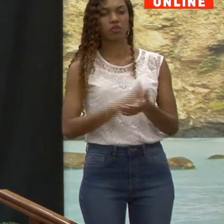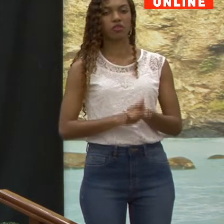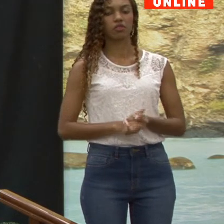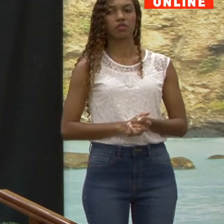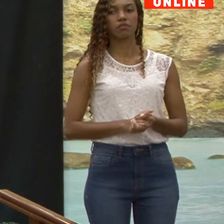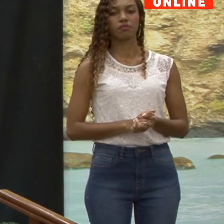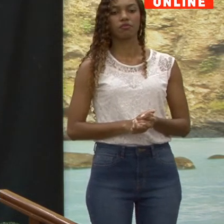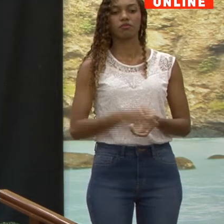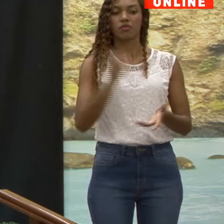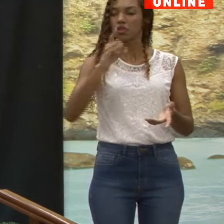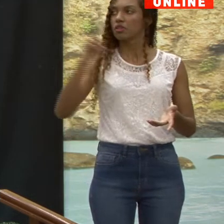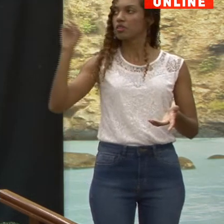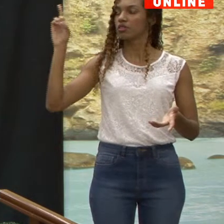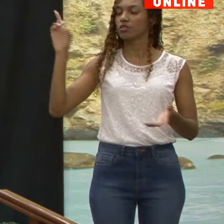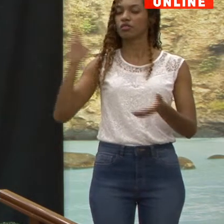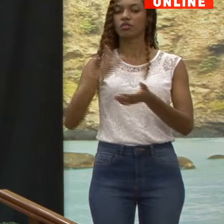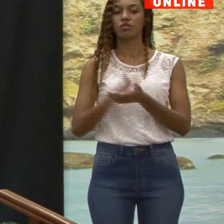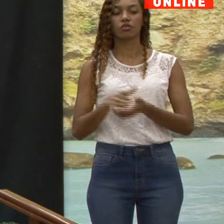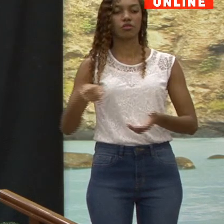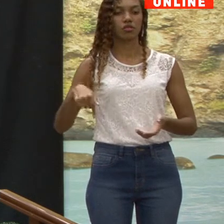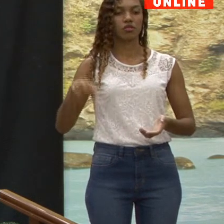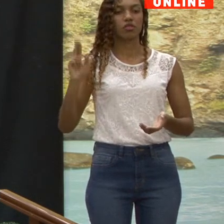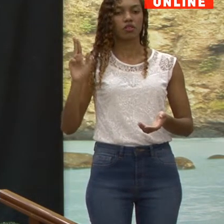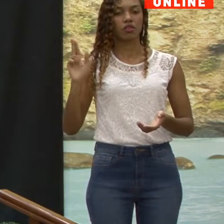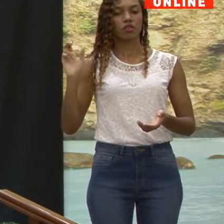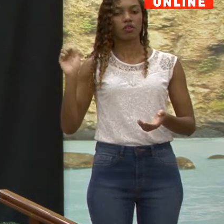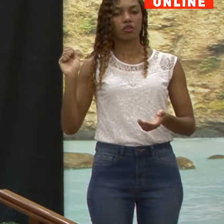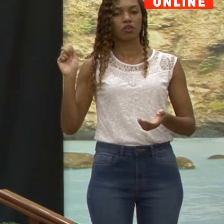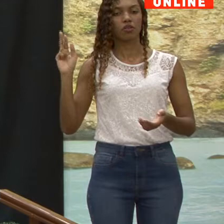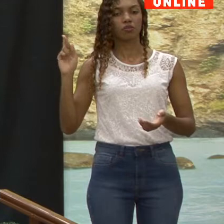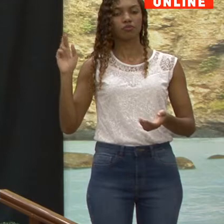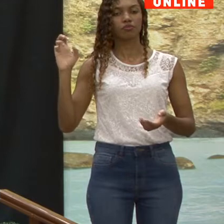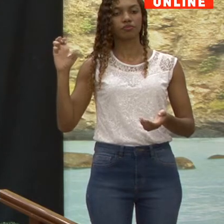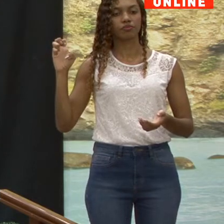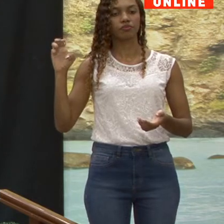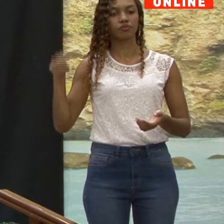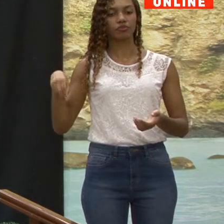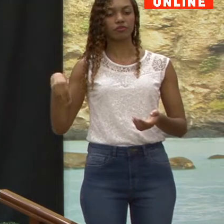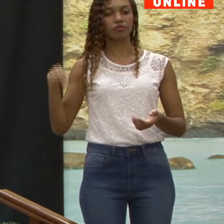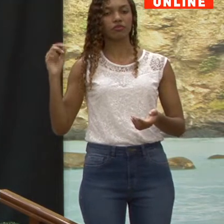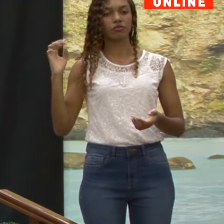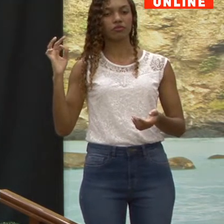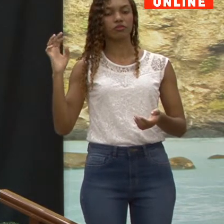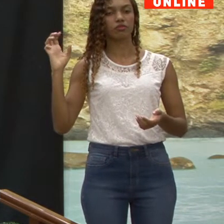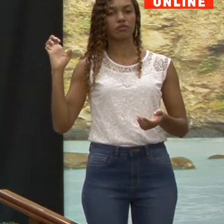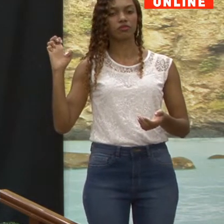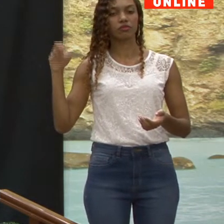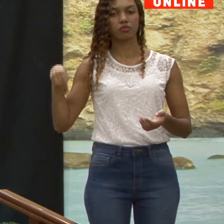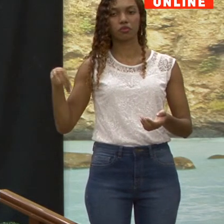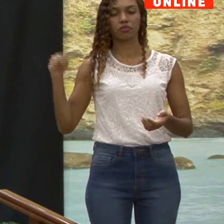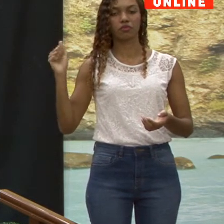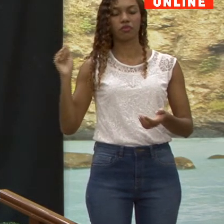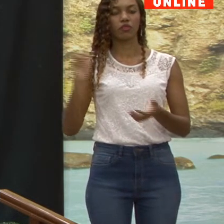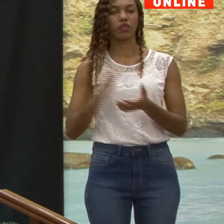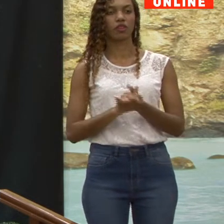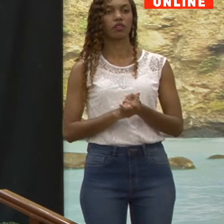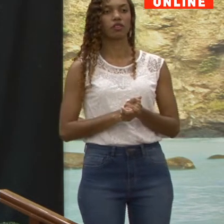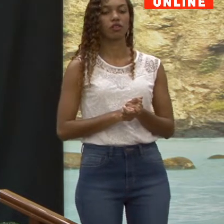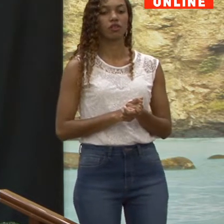E Deus, nesta quarentena, ele tem propósito de expurgar a